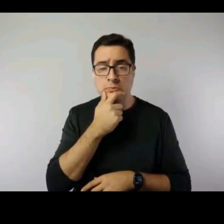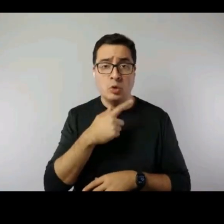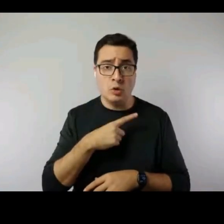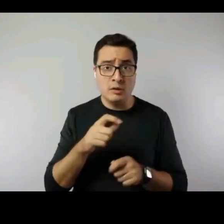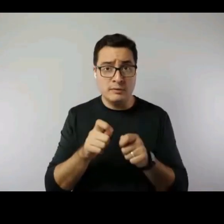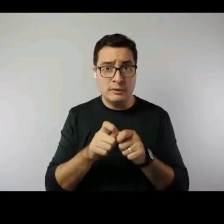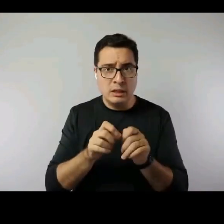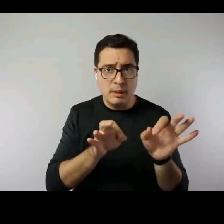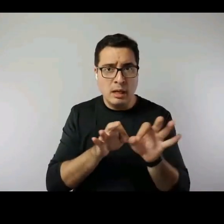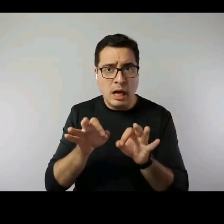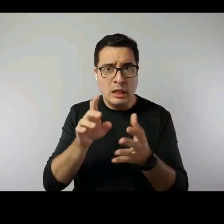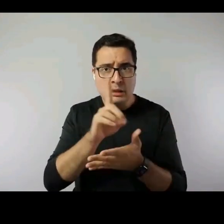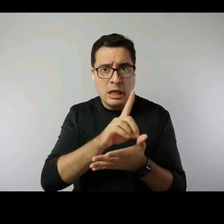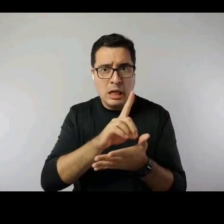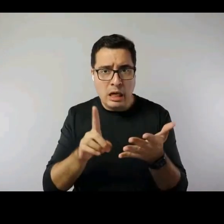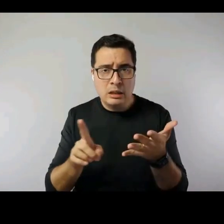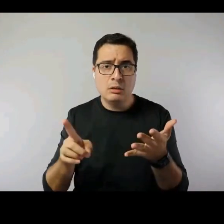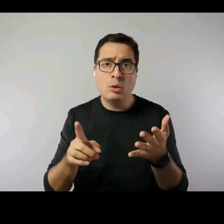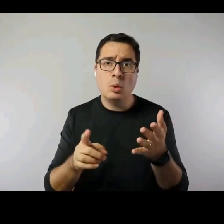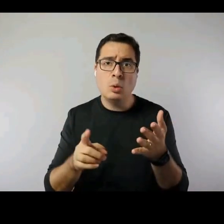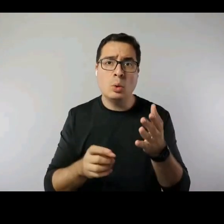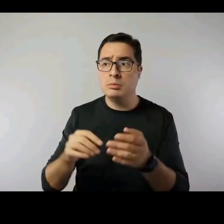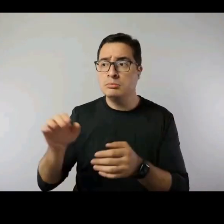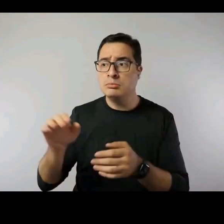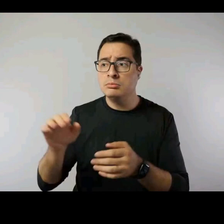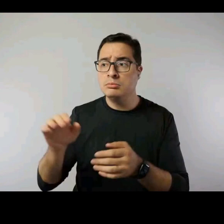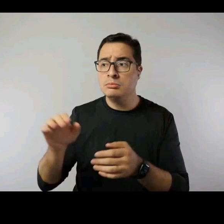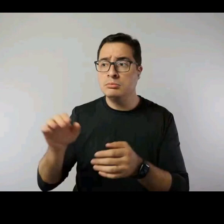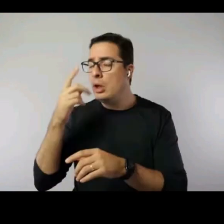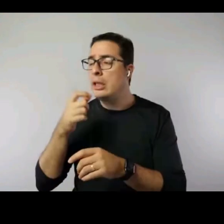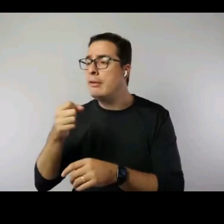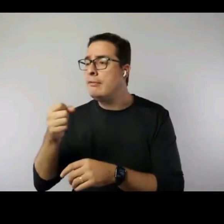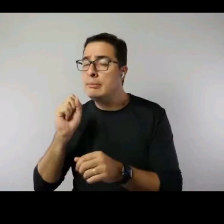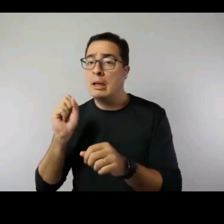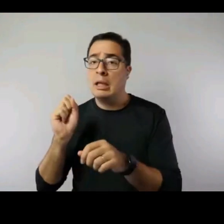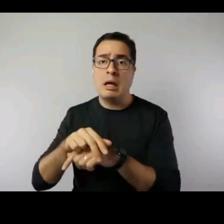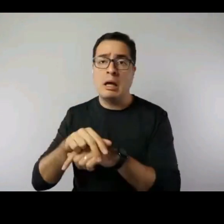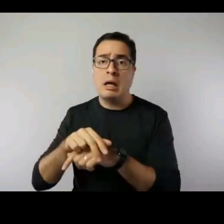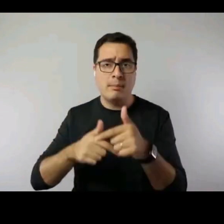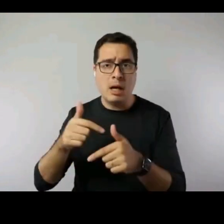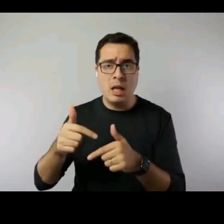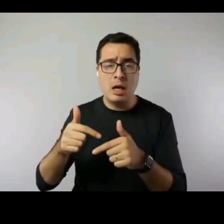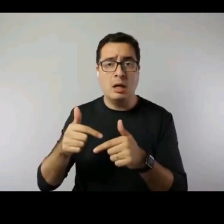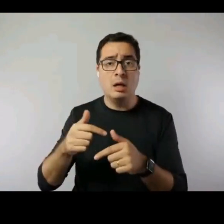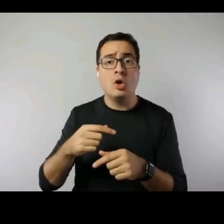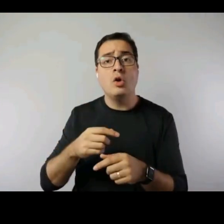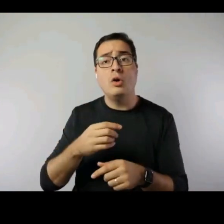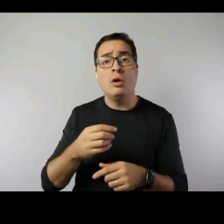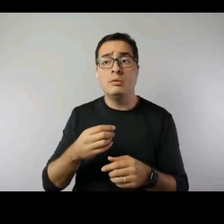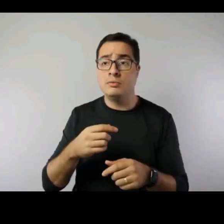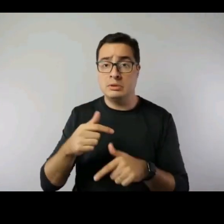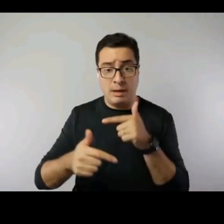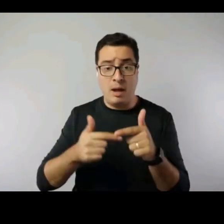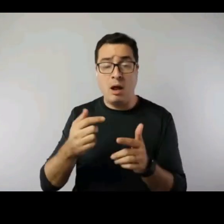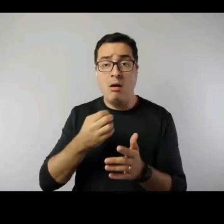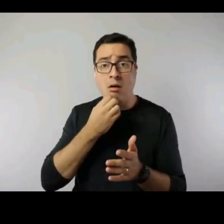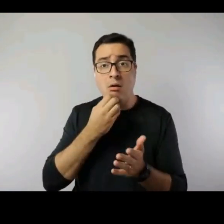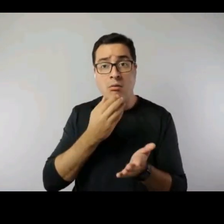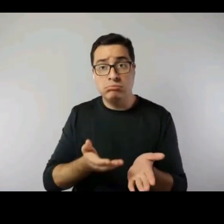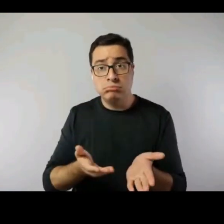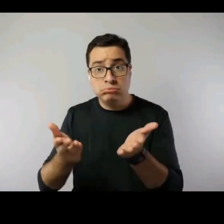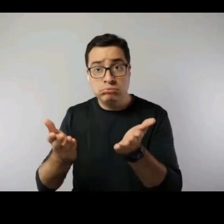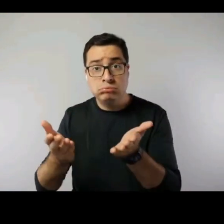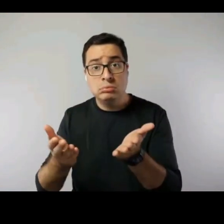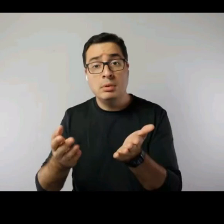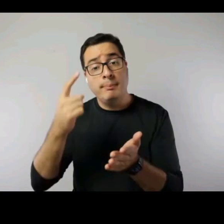seus designs, que quando contratasse pessoas, que quando fosse oferecer um serviço, sempre pensasse